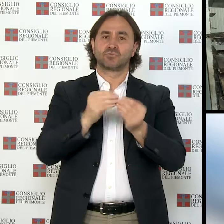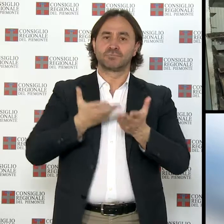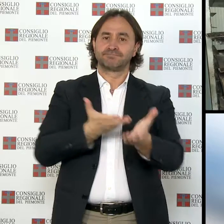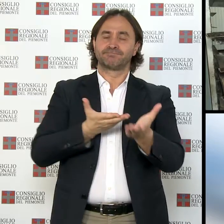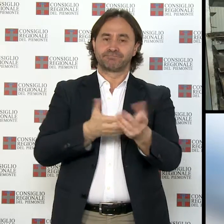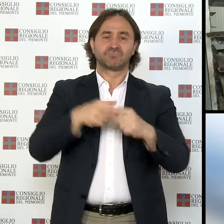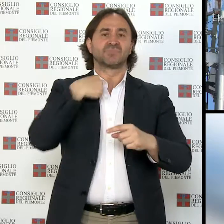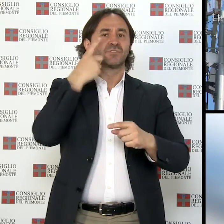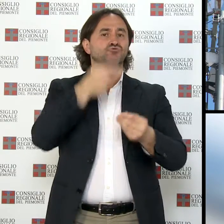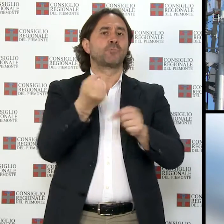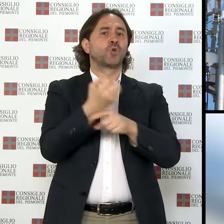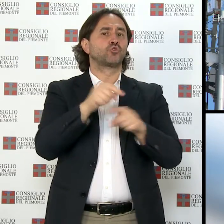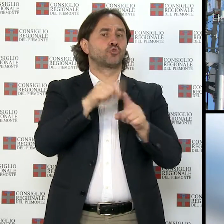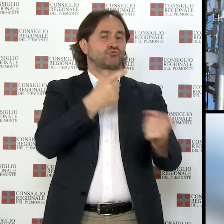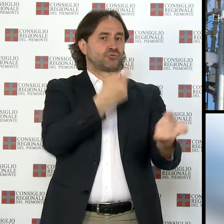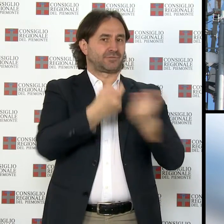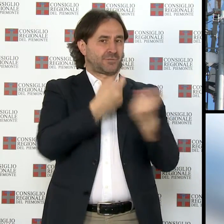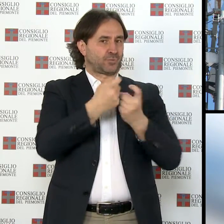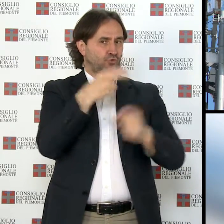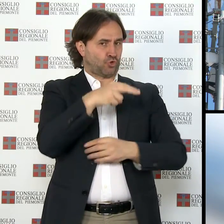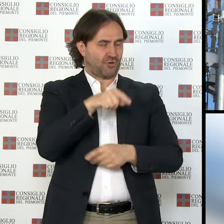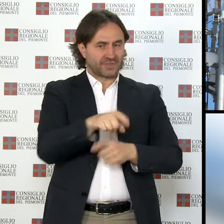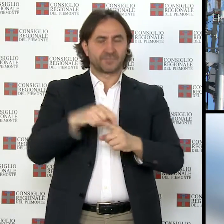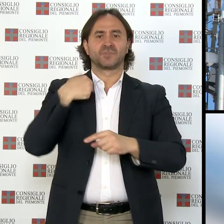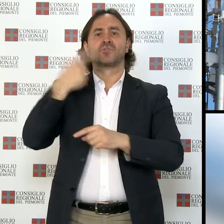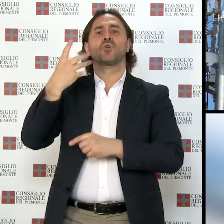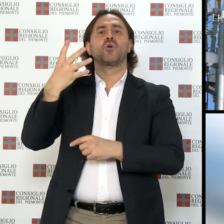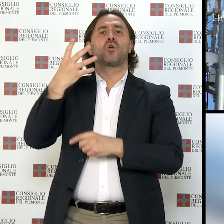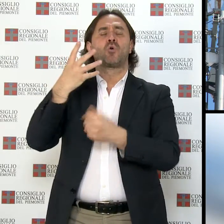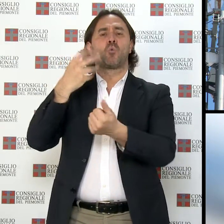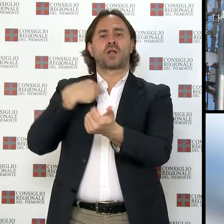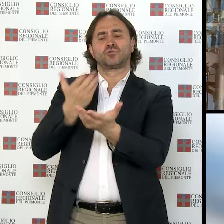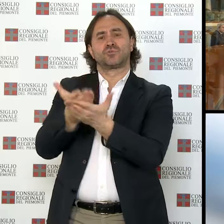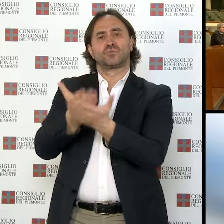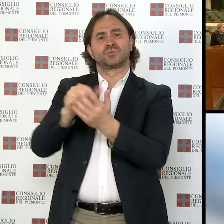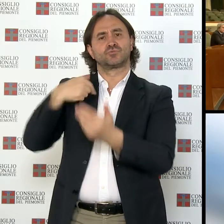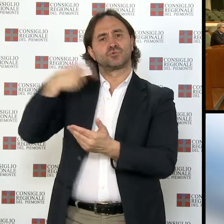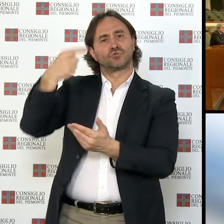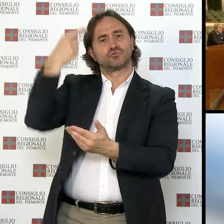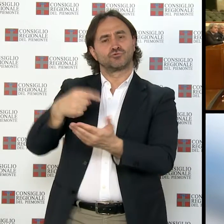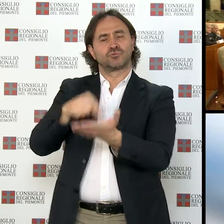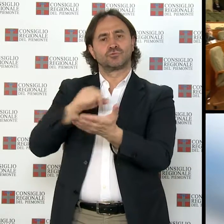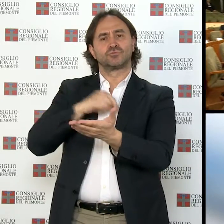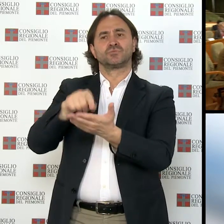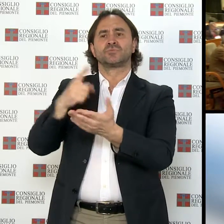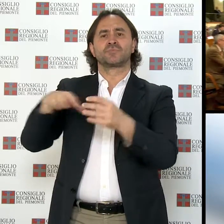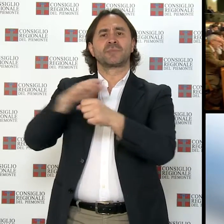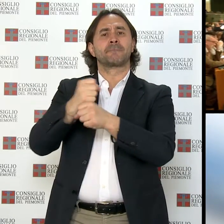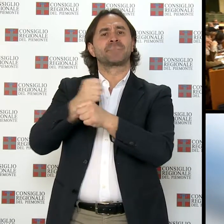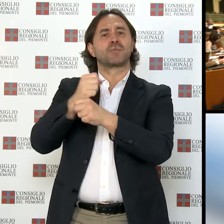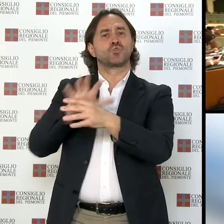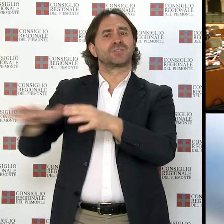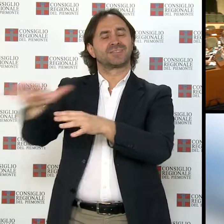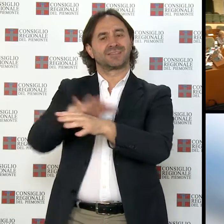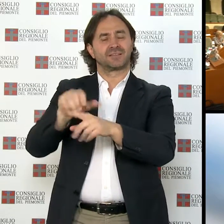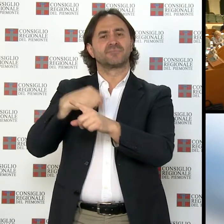provenienza del prodotto, quattro ordini del giorno per migliorare la ricezione del segnale RAI in alcune zone del Piemonte, un documento per